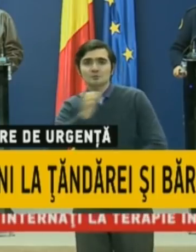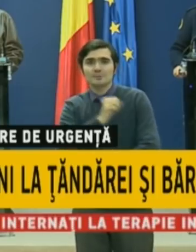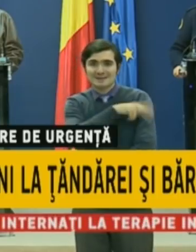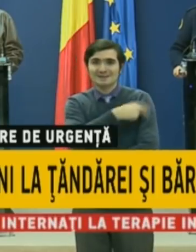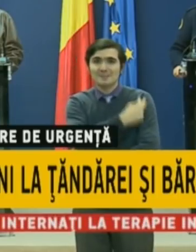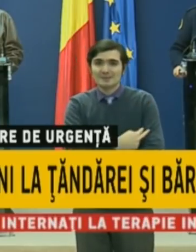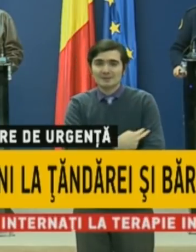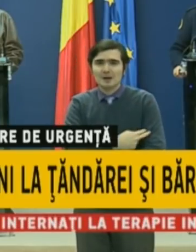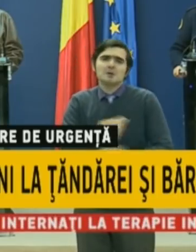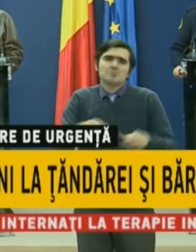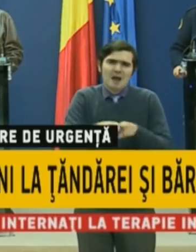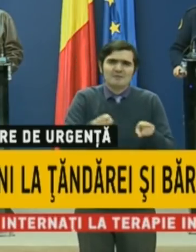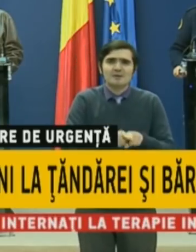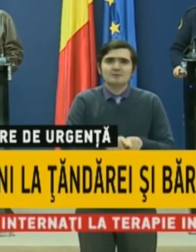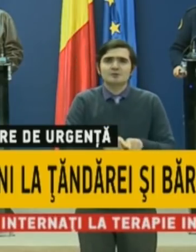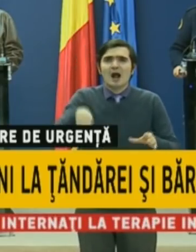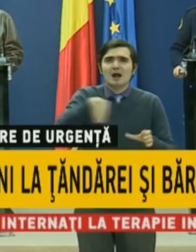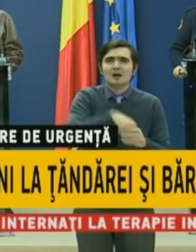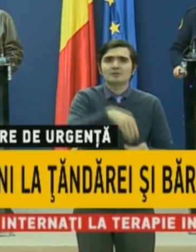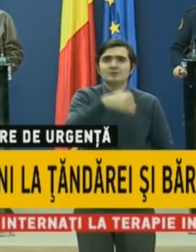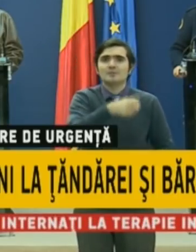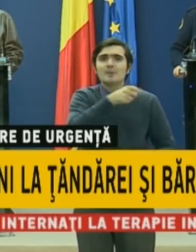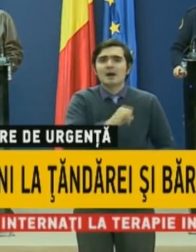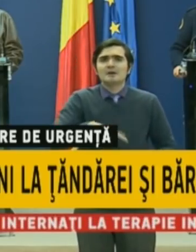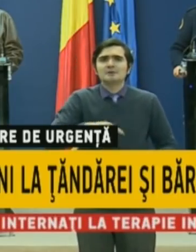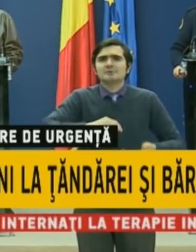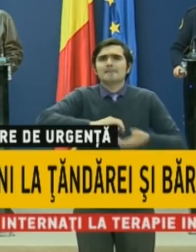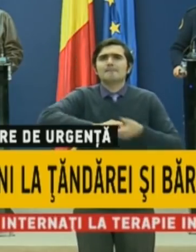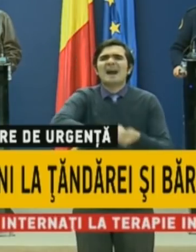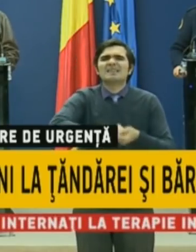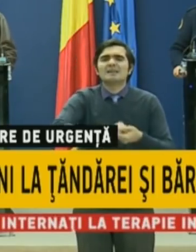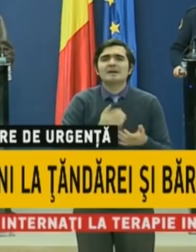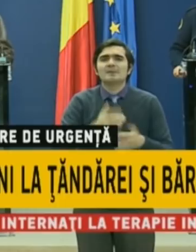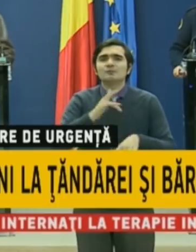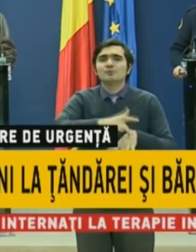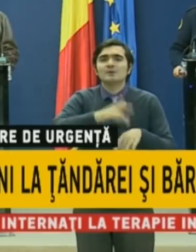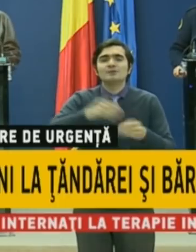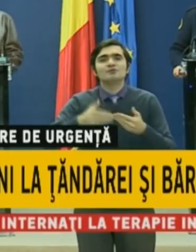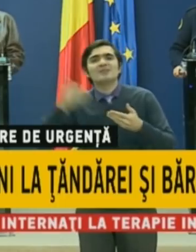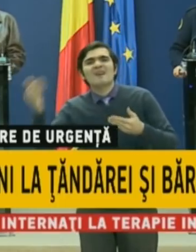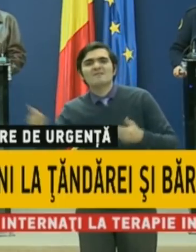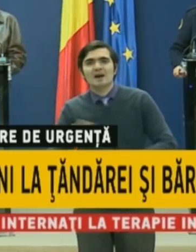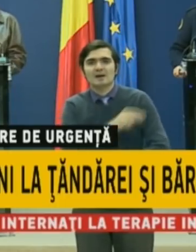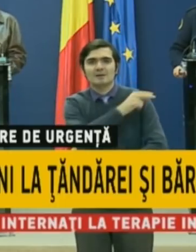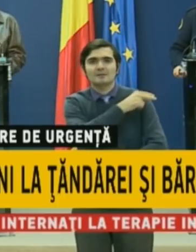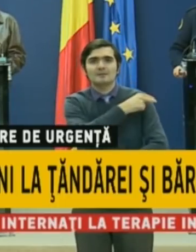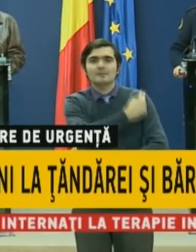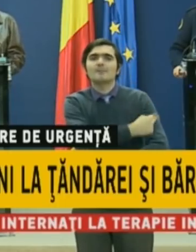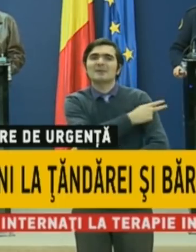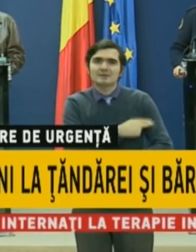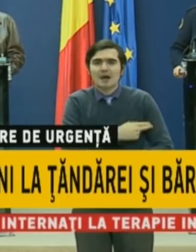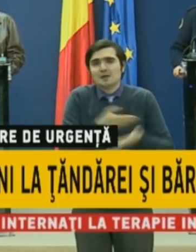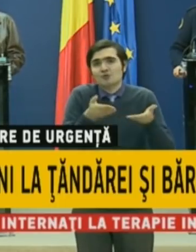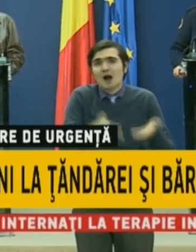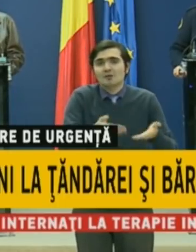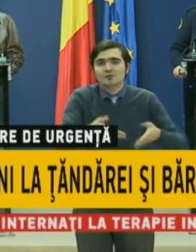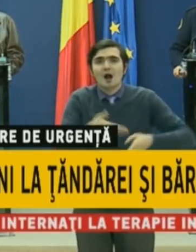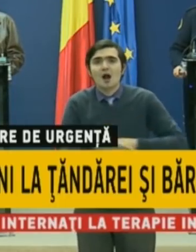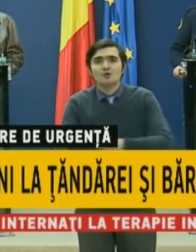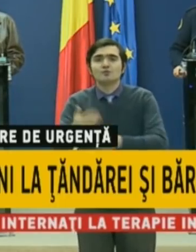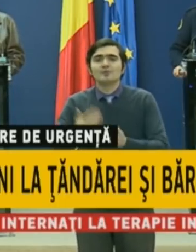și cadrele MAI sunt partenerii medicilor din afara spitalelor, așa ajutând